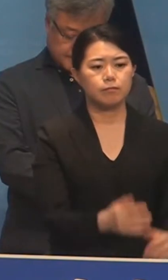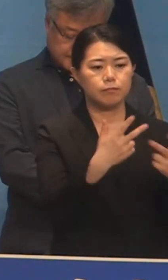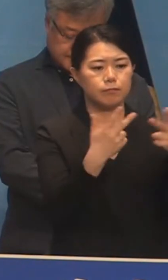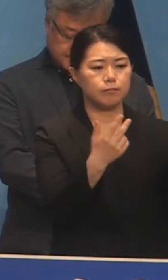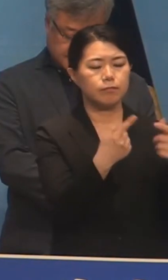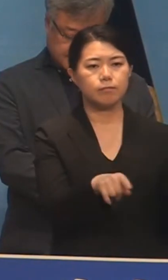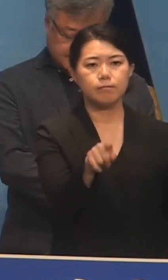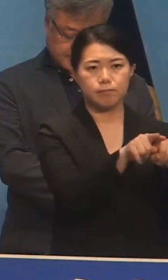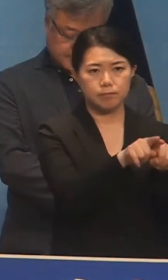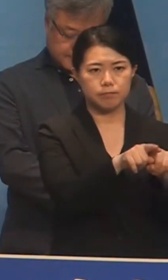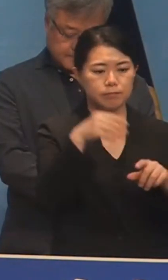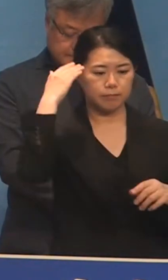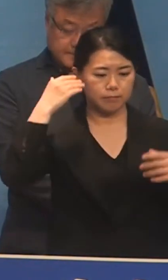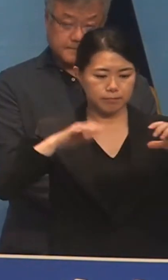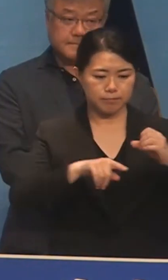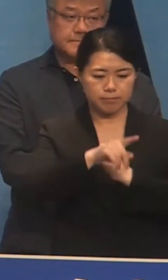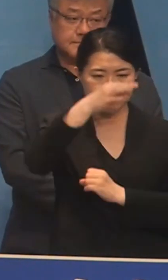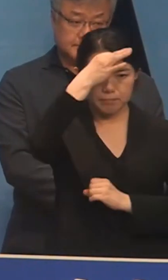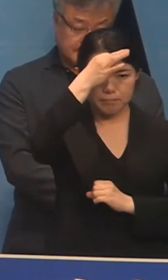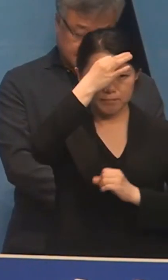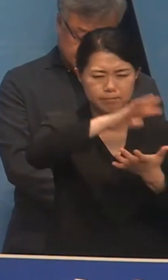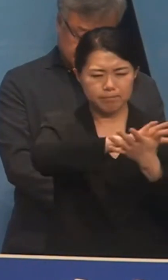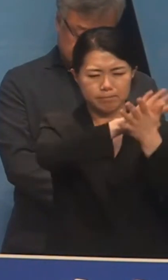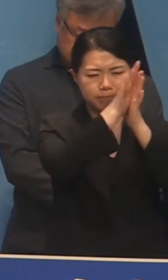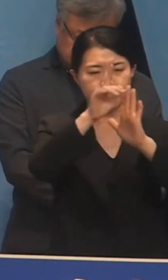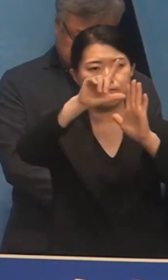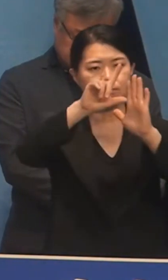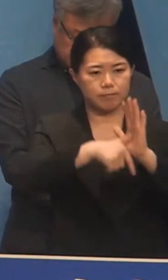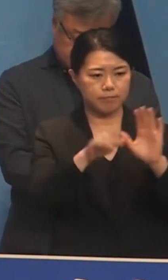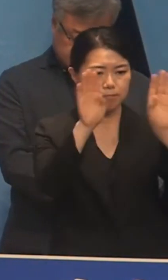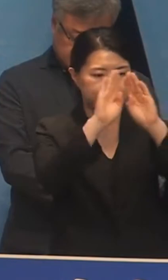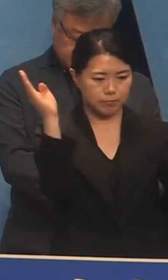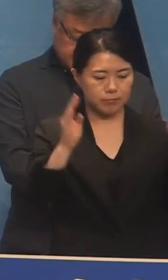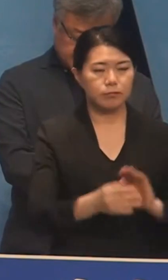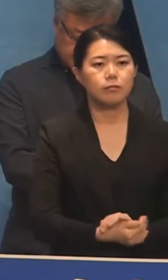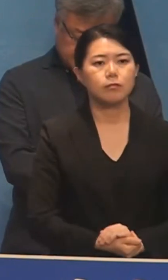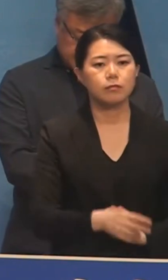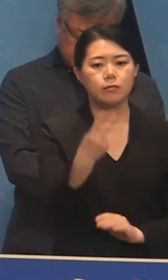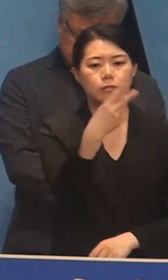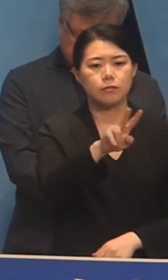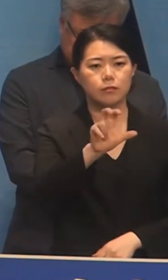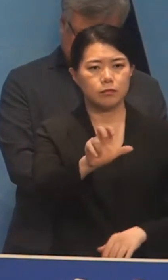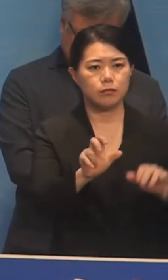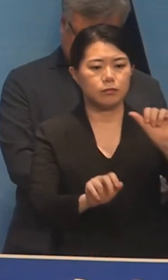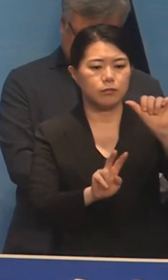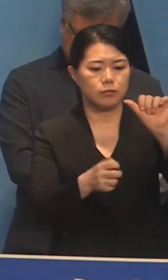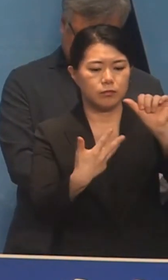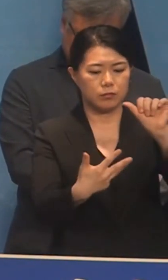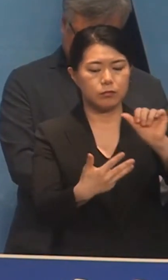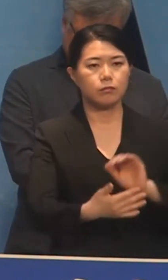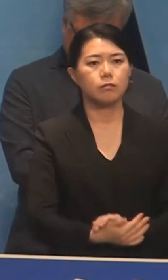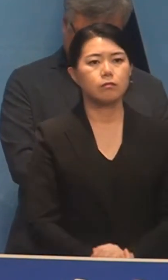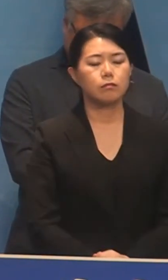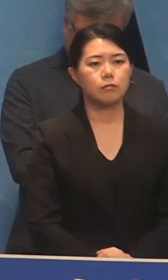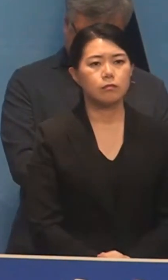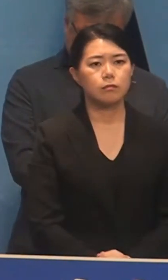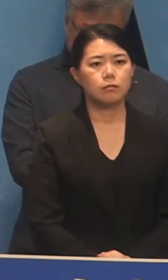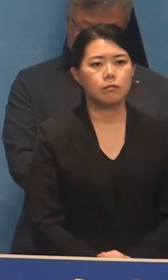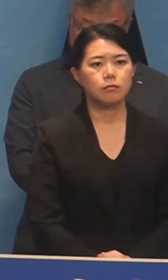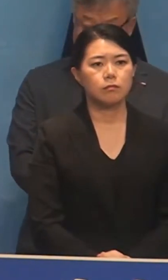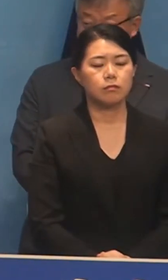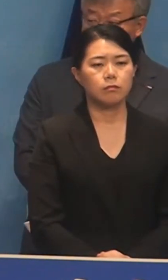이재명과 함께 대한민국 과학기술의 대전환 시대를 열겠습니다. 2025년 5월 28일